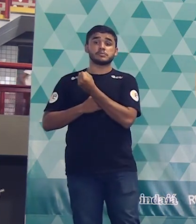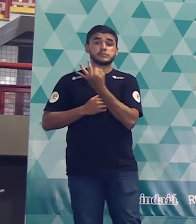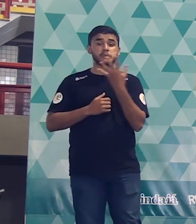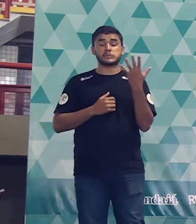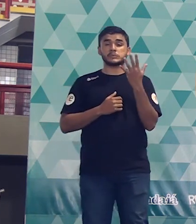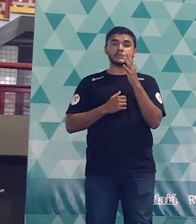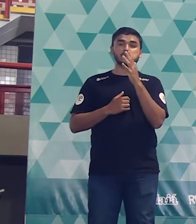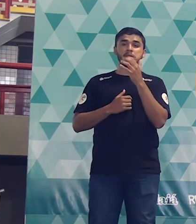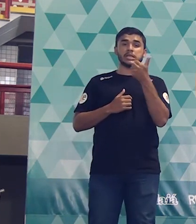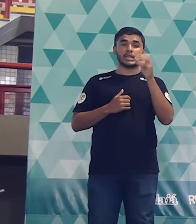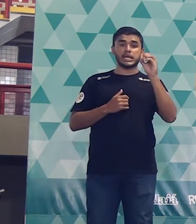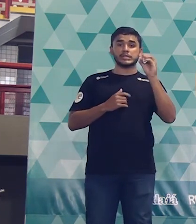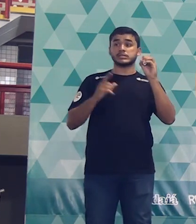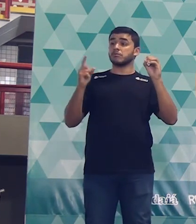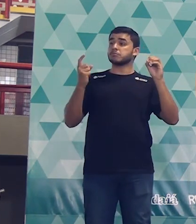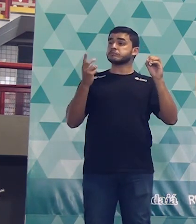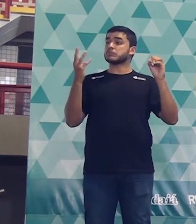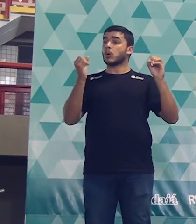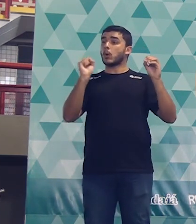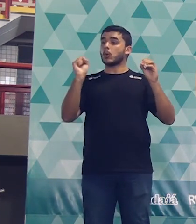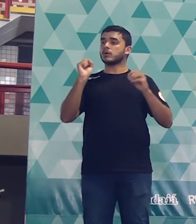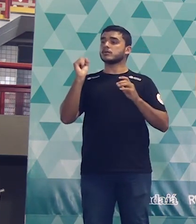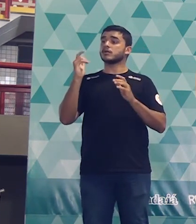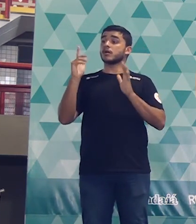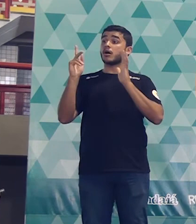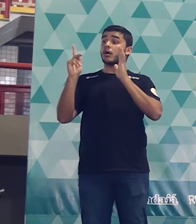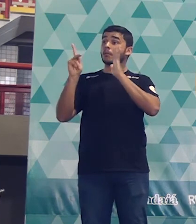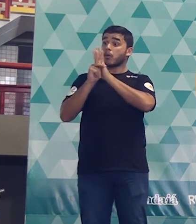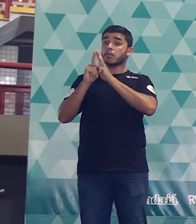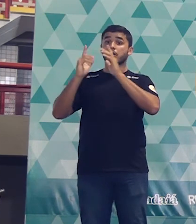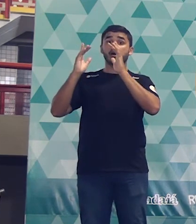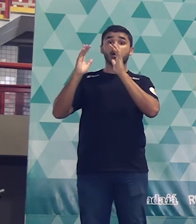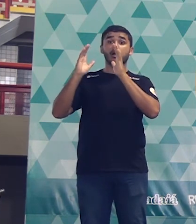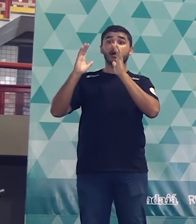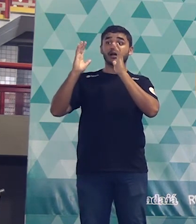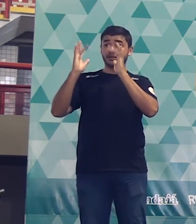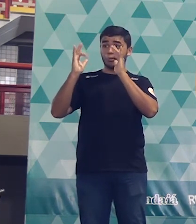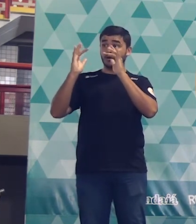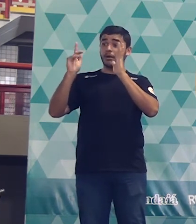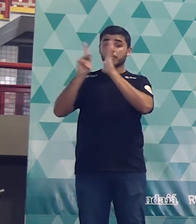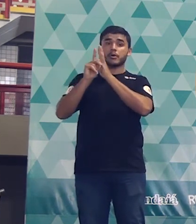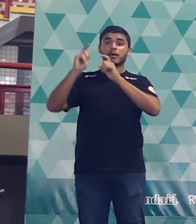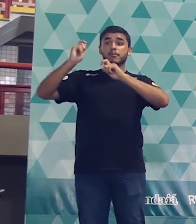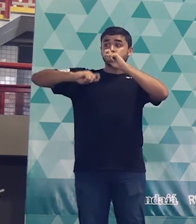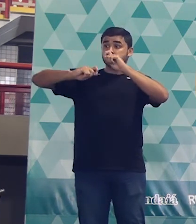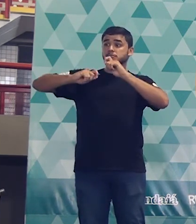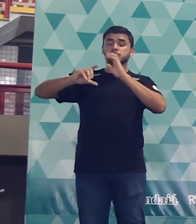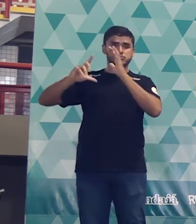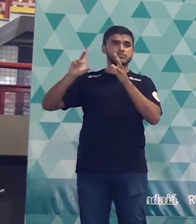pela primeira vez, fazendo as pazes. Não estou inventando, o IBGE tem as estatísticas. Mentira.